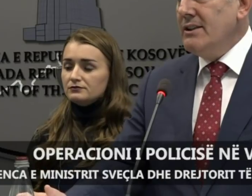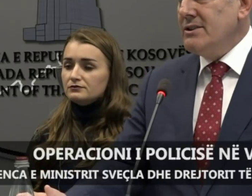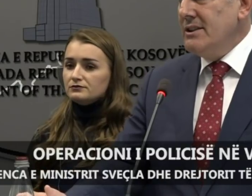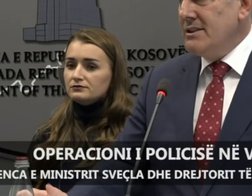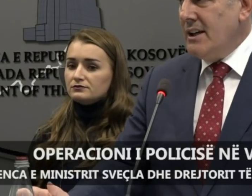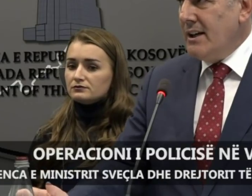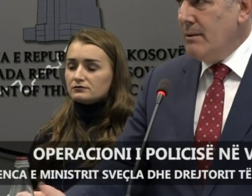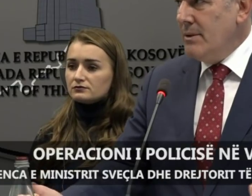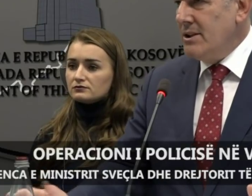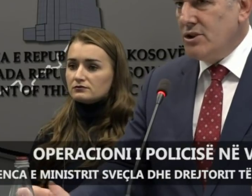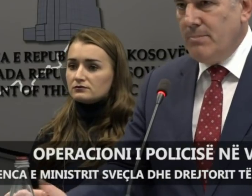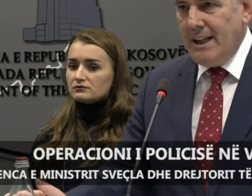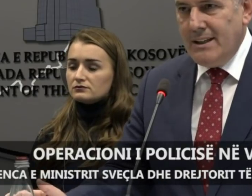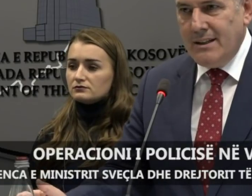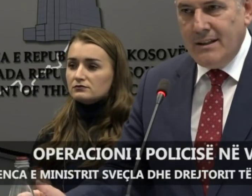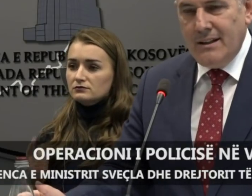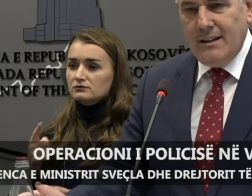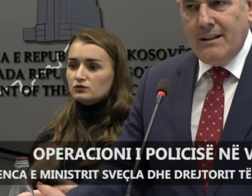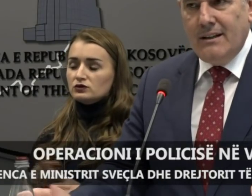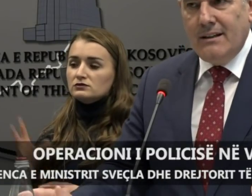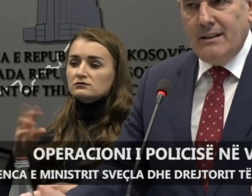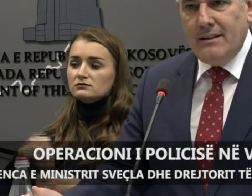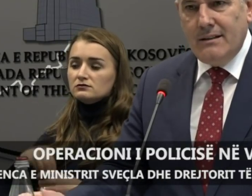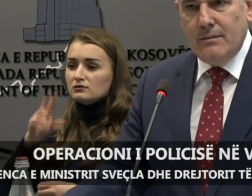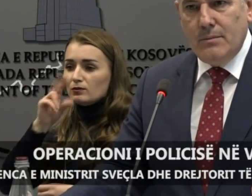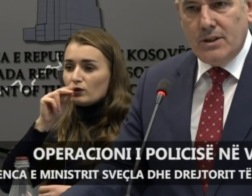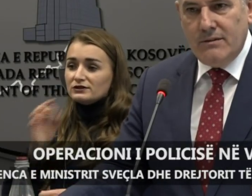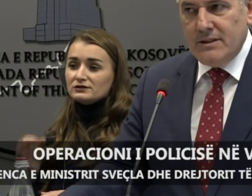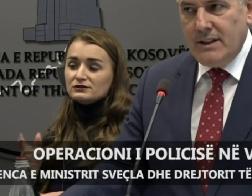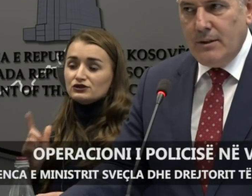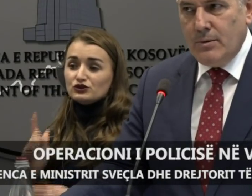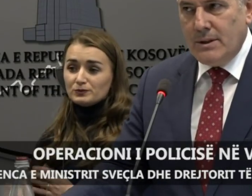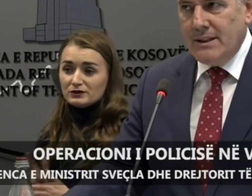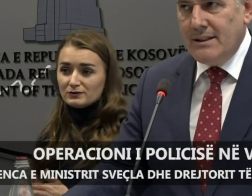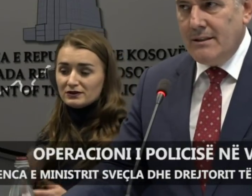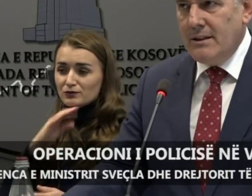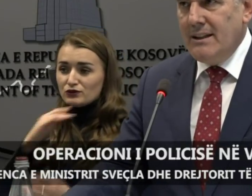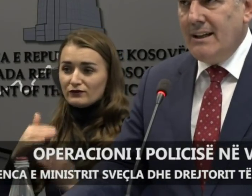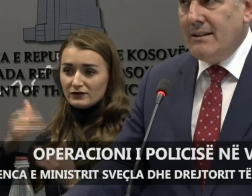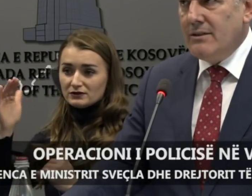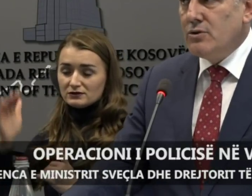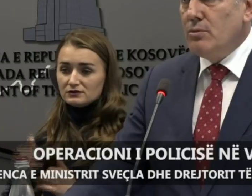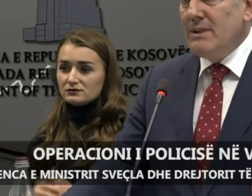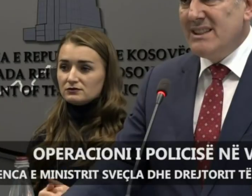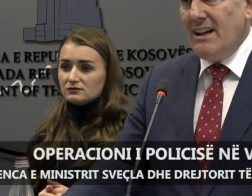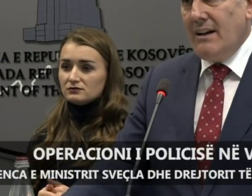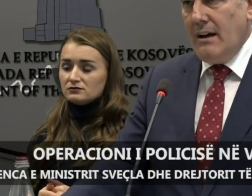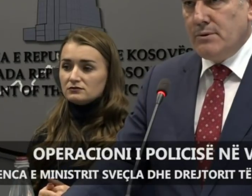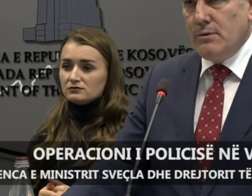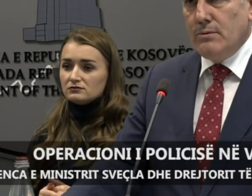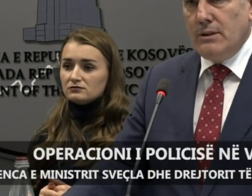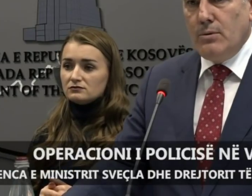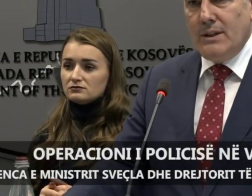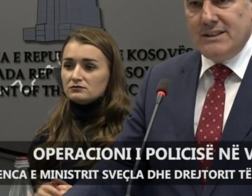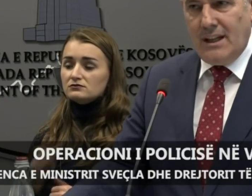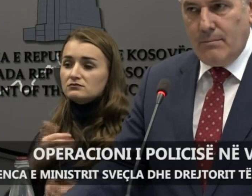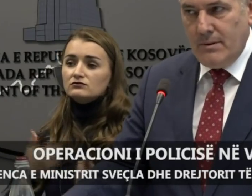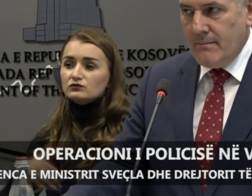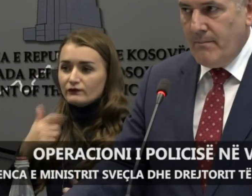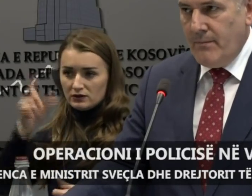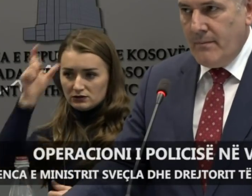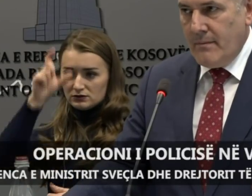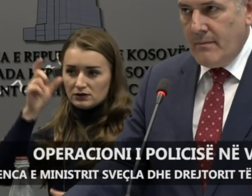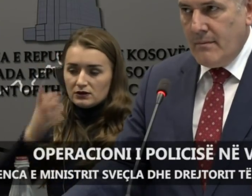Pjestarët e njësisë reagimit shpejt në Mitrovicë Veriut janë shumica absolute e tyre